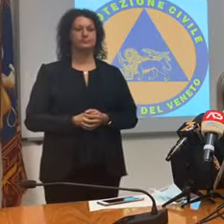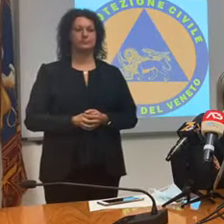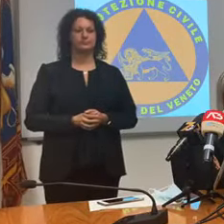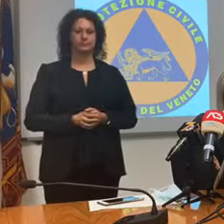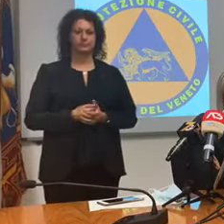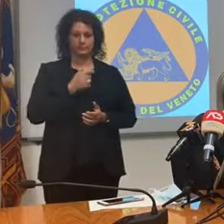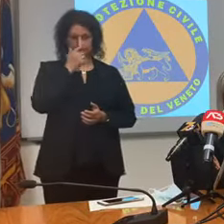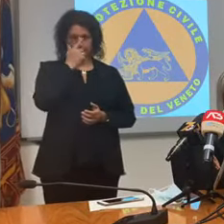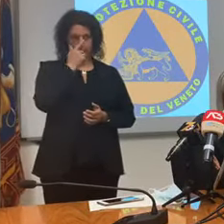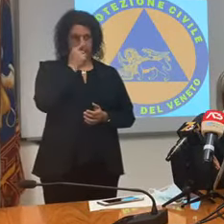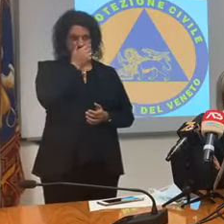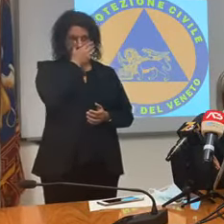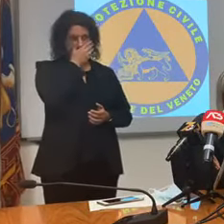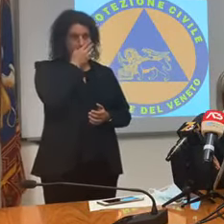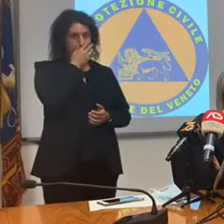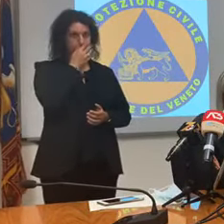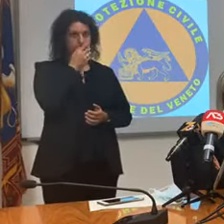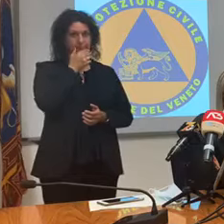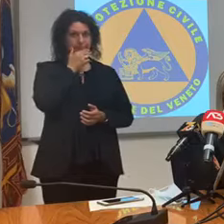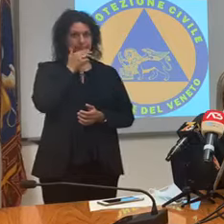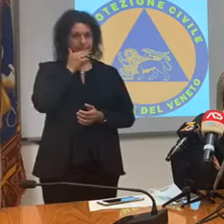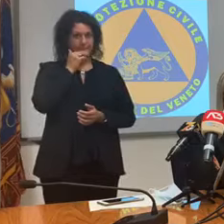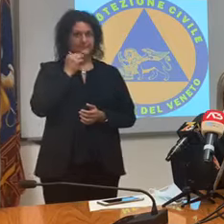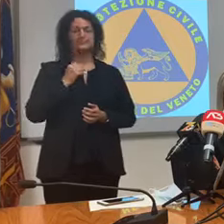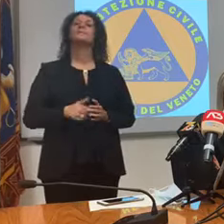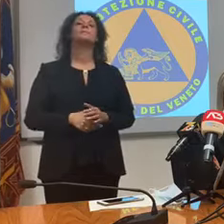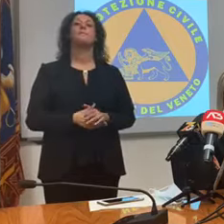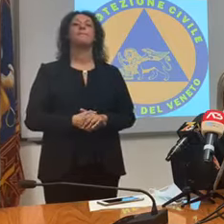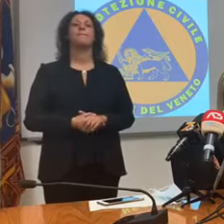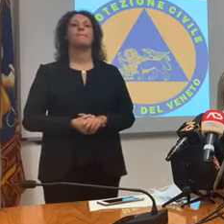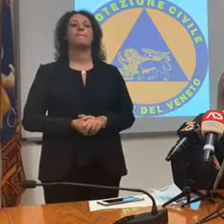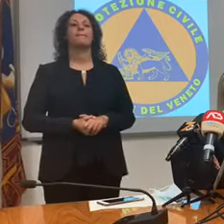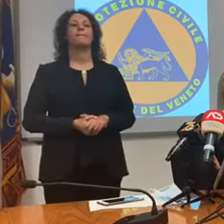Una domanda, se vediamo, se no, c'è Marchiori.